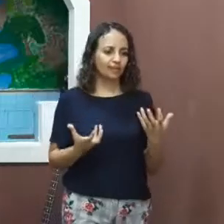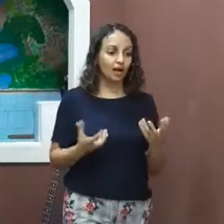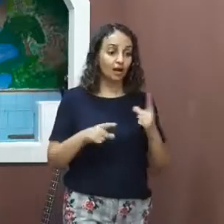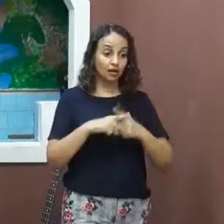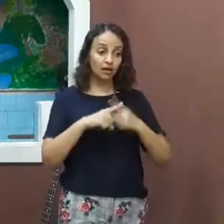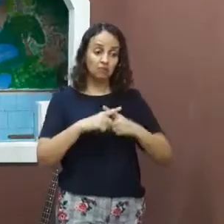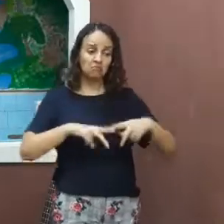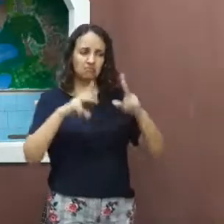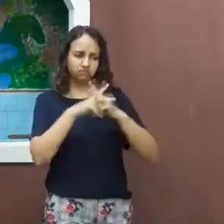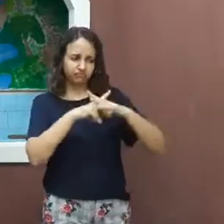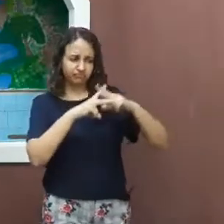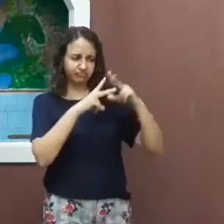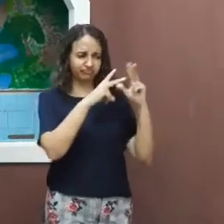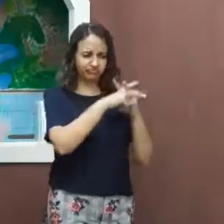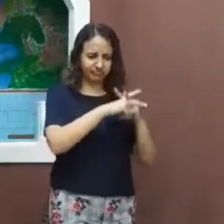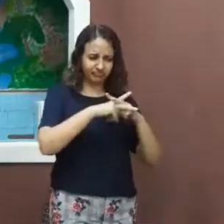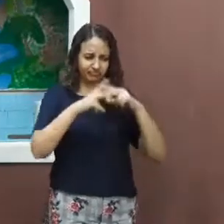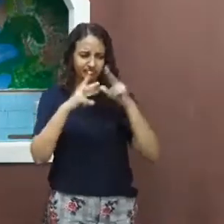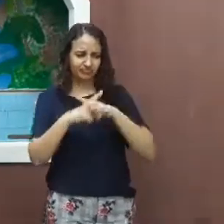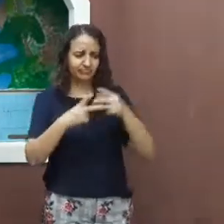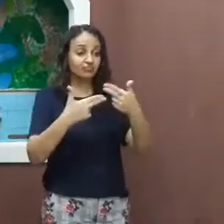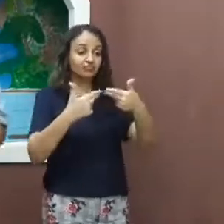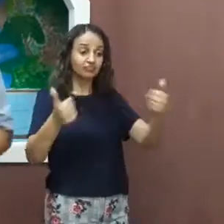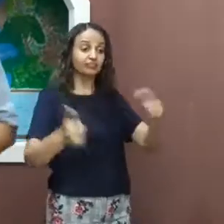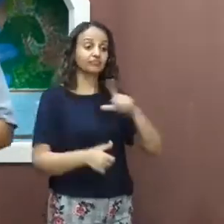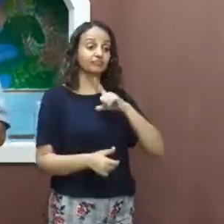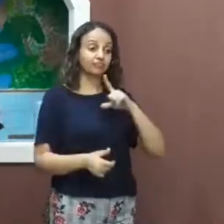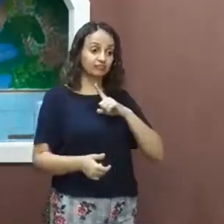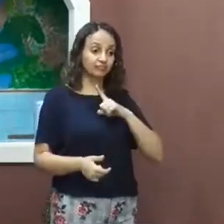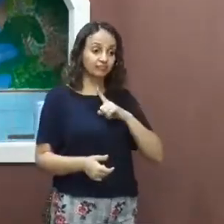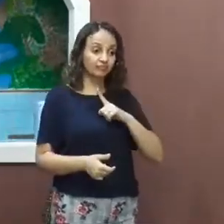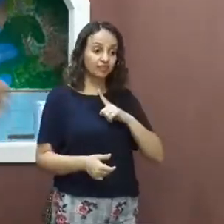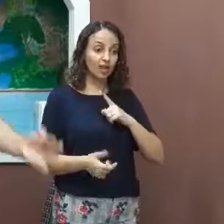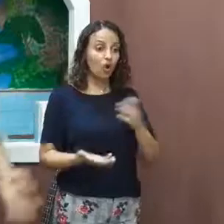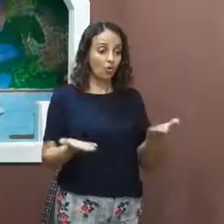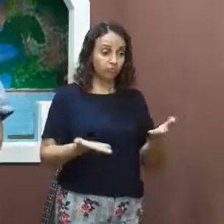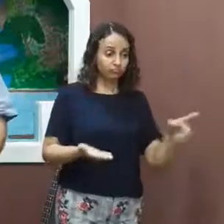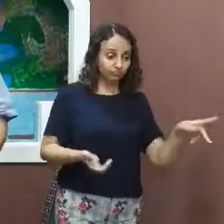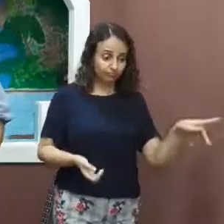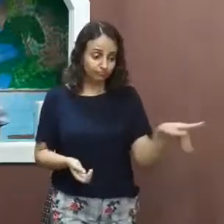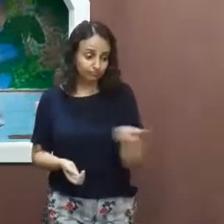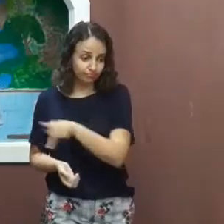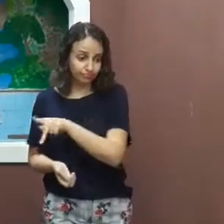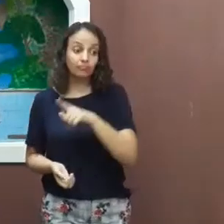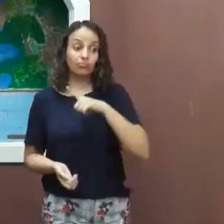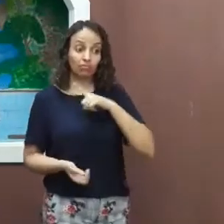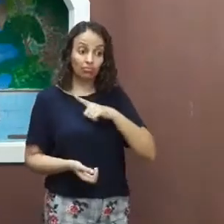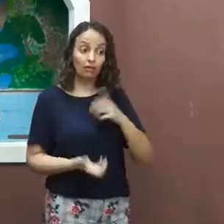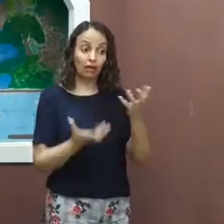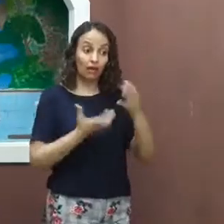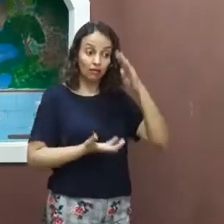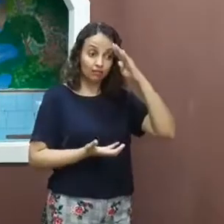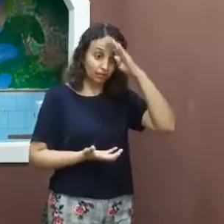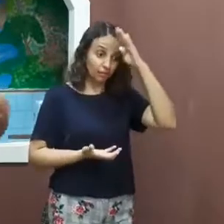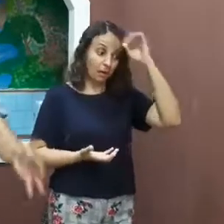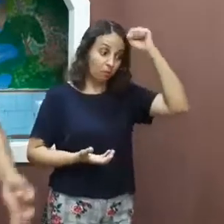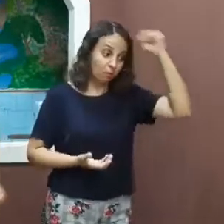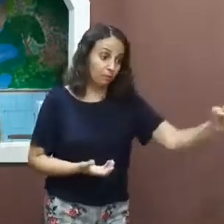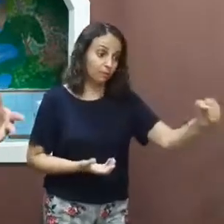briga. Nós vimos aí essa campanha presidencial com atentado.